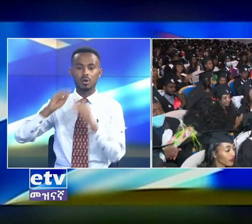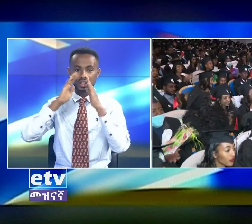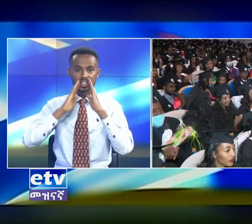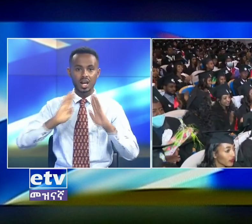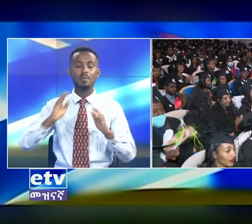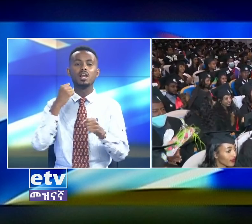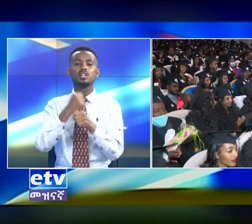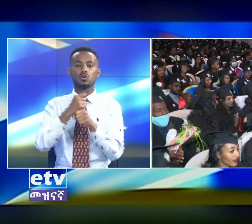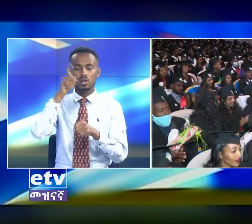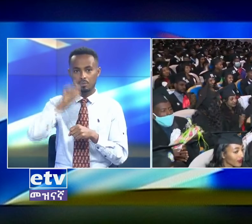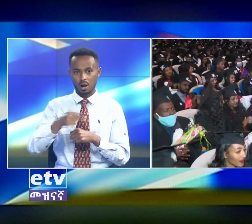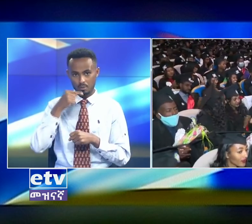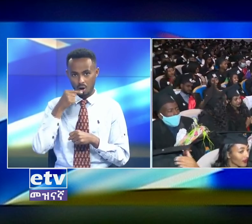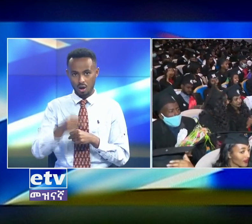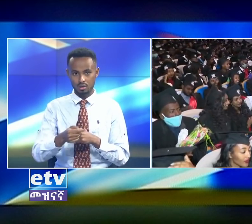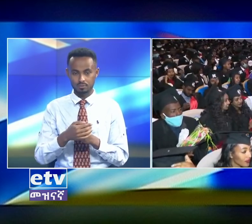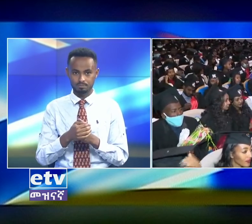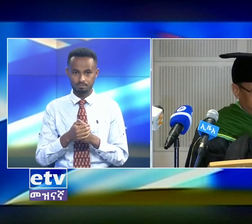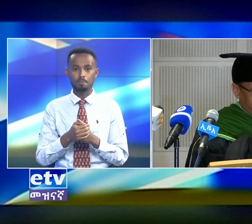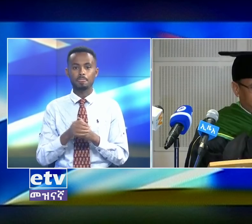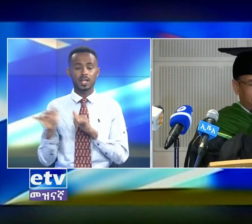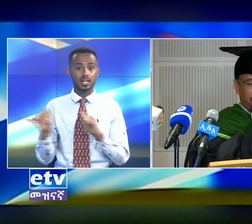ለሰላም ሊሰሩ ይገባልን ብለዋል። እንደ